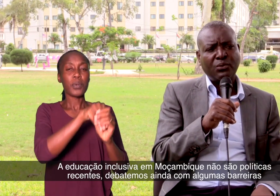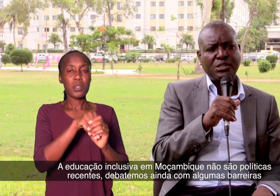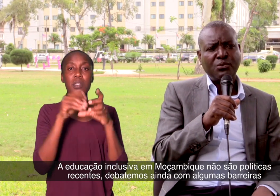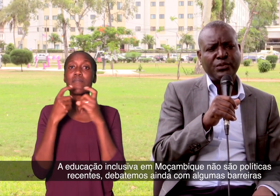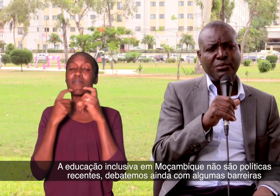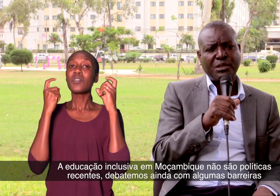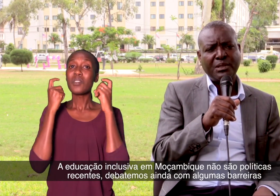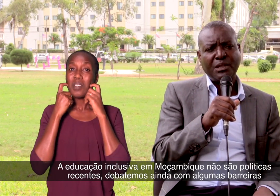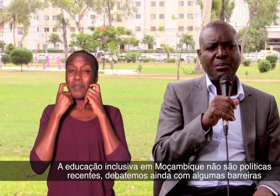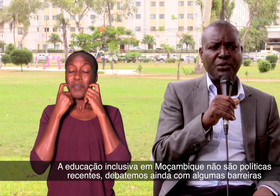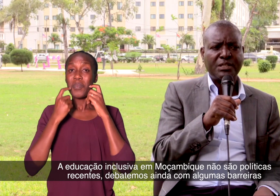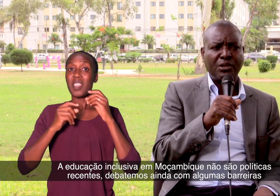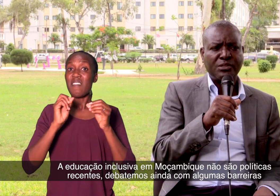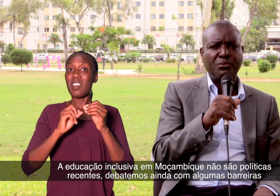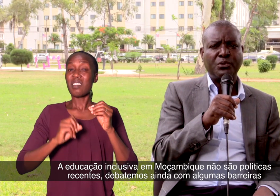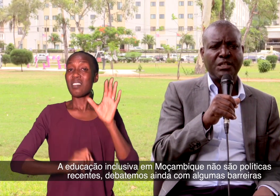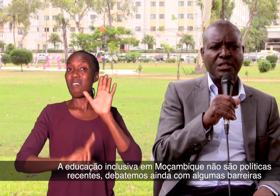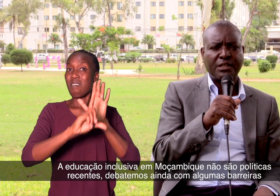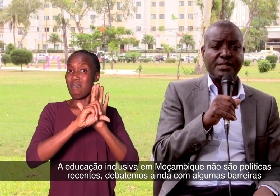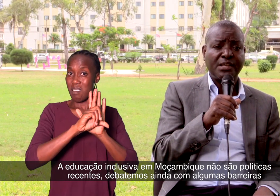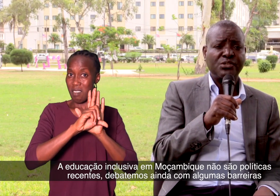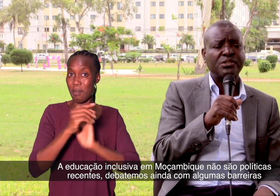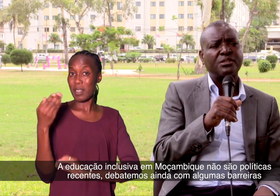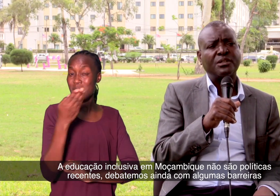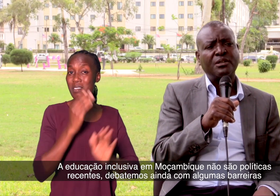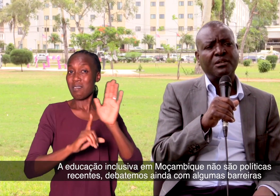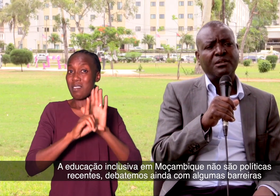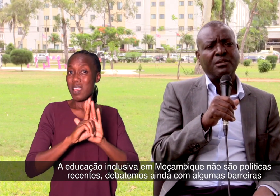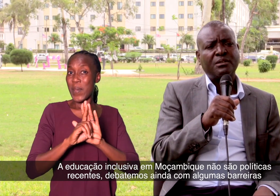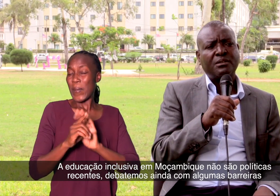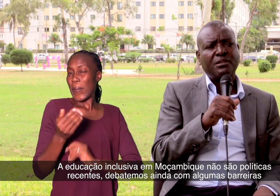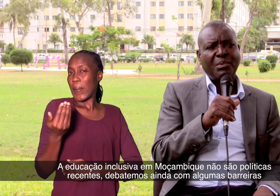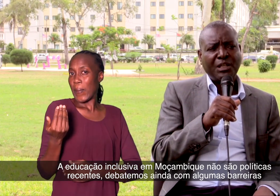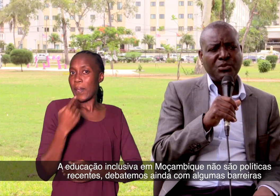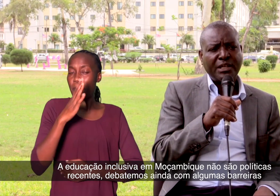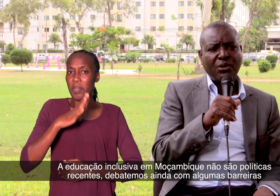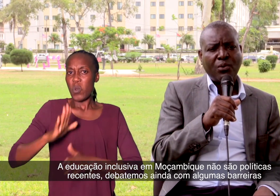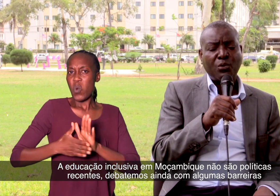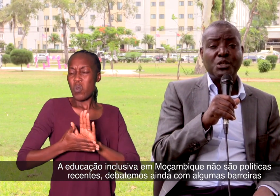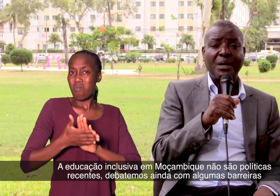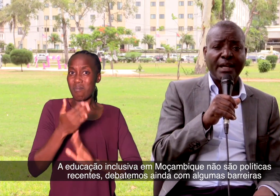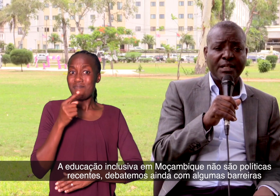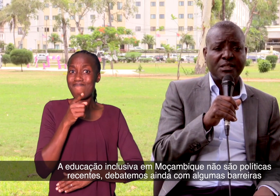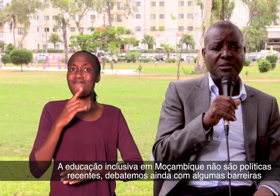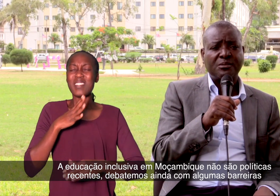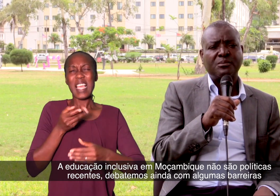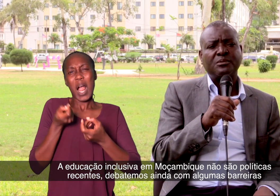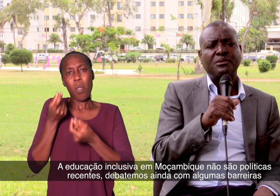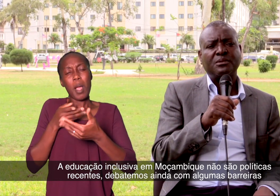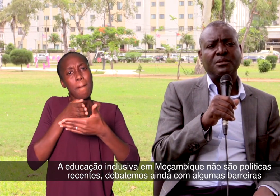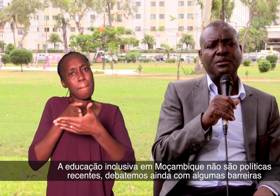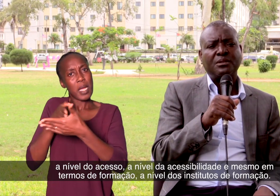A educação inclusiva em Moçambique é uma política, não são políticas recentes. Debatemos ainda com algumas barreiras